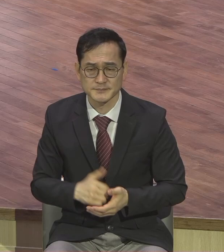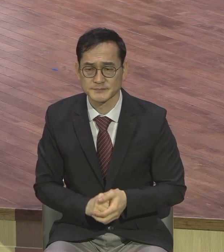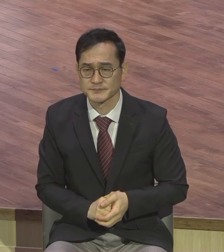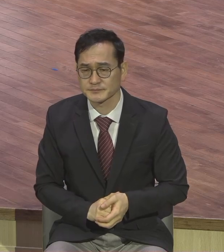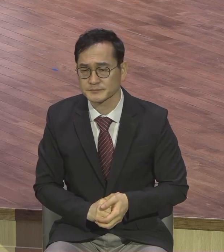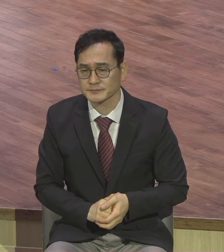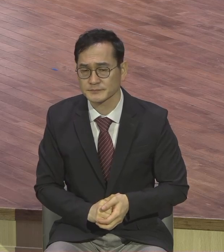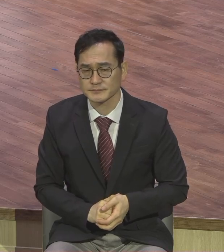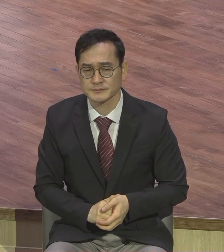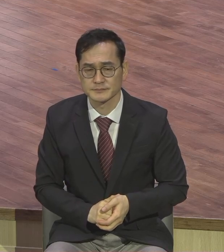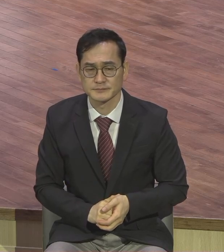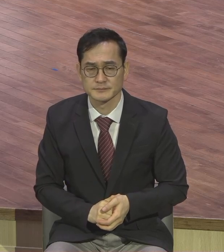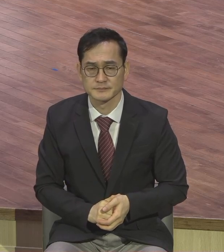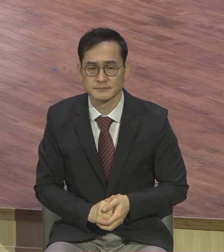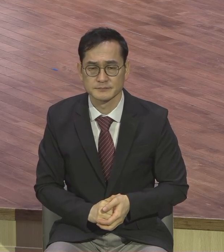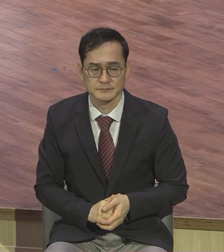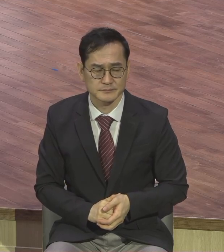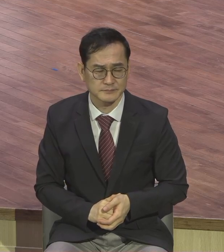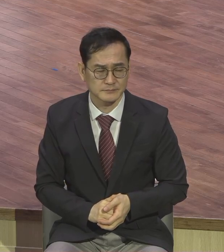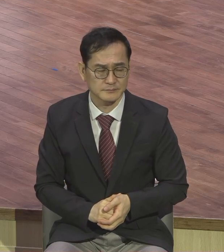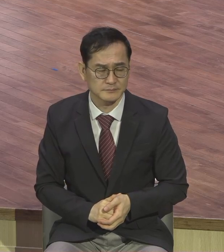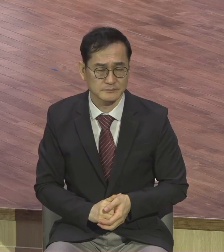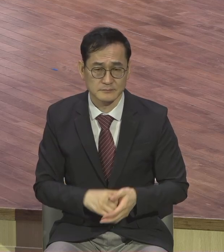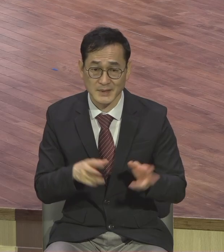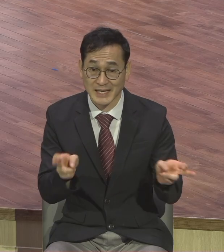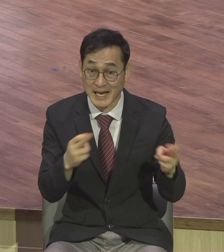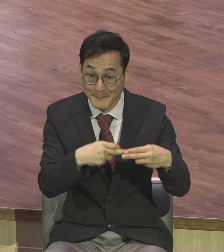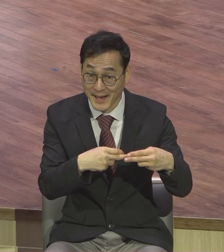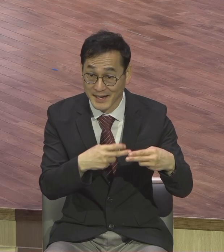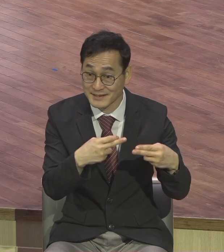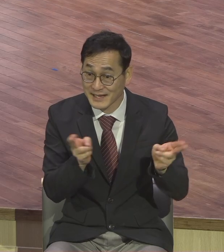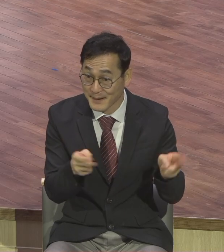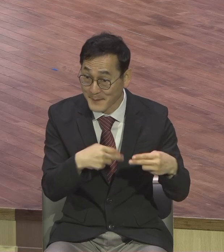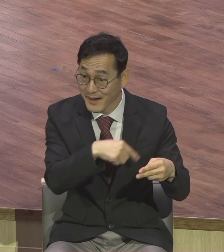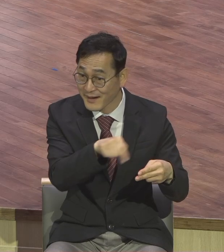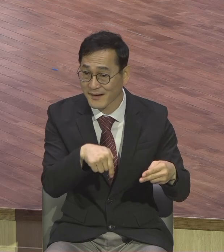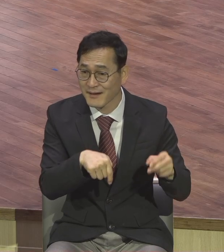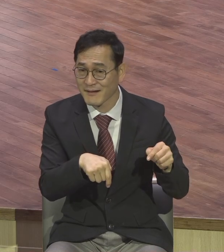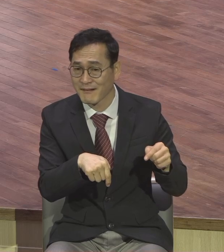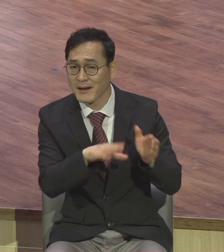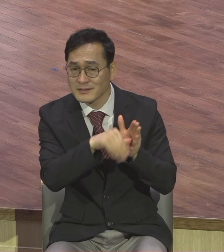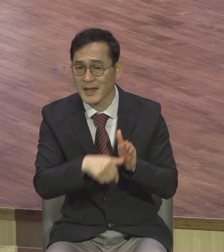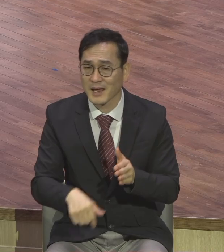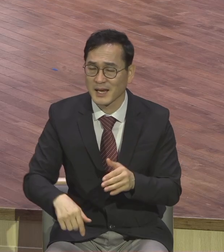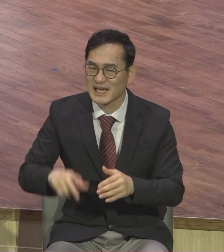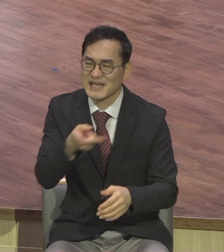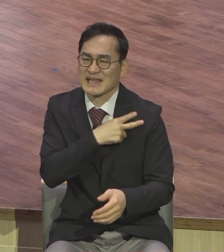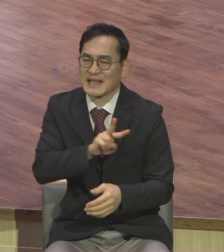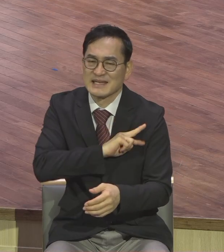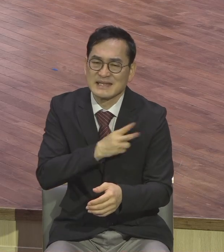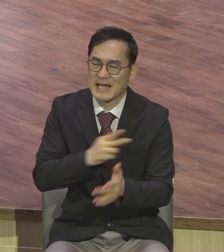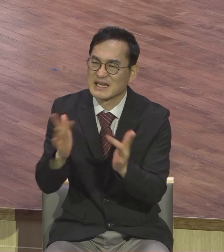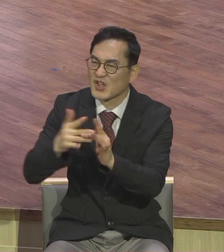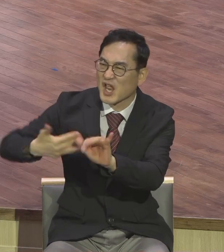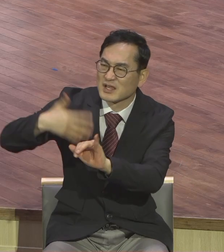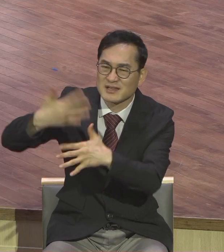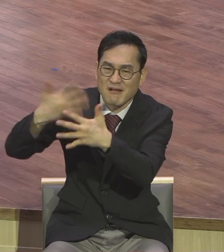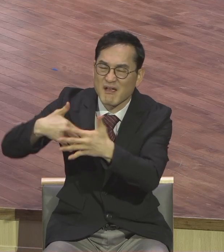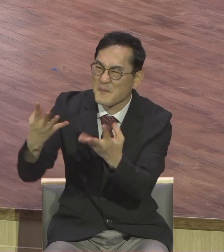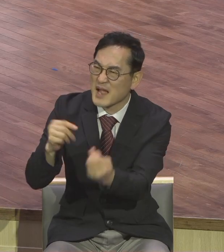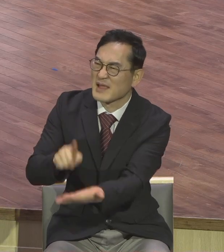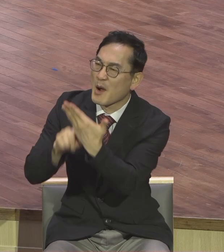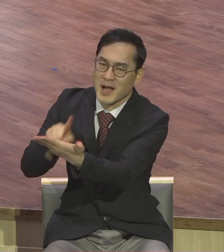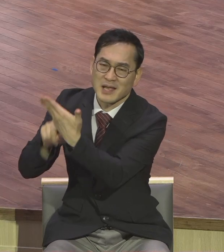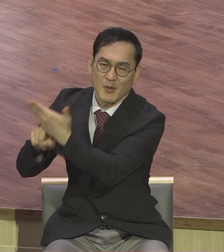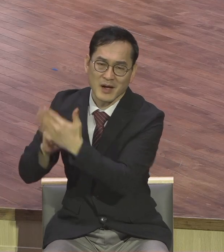영국사 그러잖아요. 따라 뽑는다고 막 이단 누명 뒤집 씌우고 욕 다 막 하고 막 흔들기 내보고